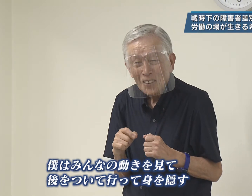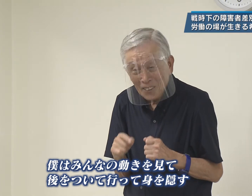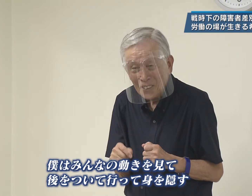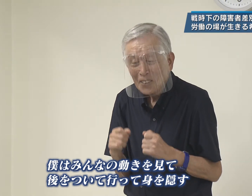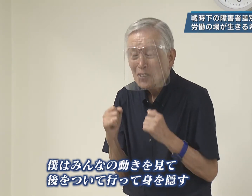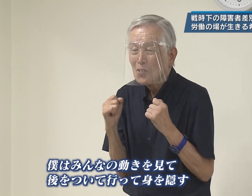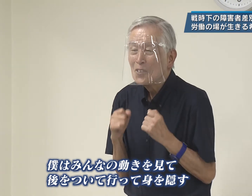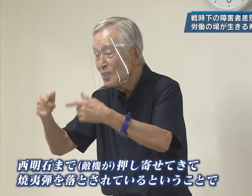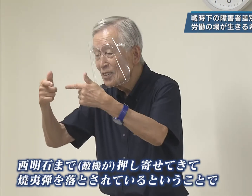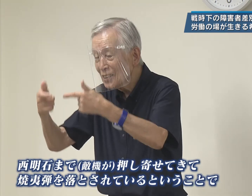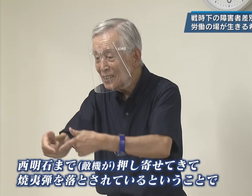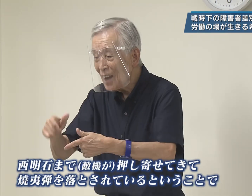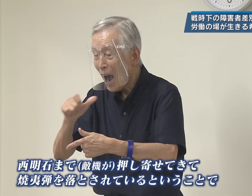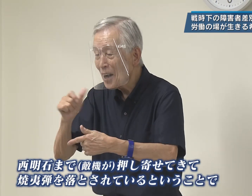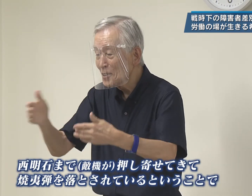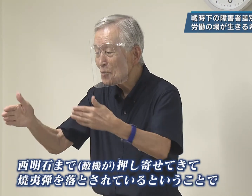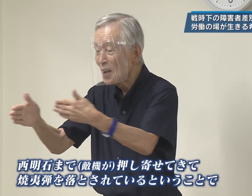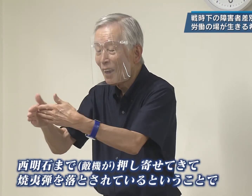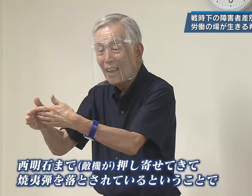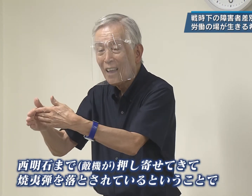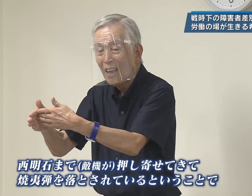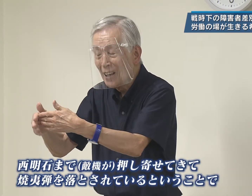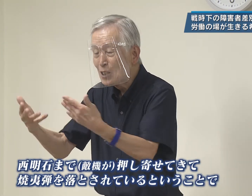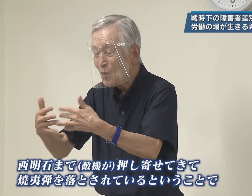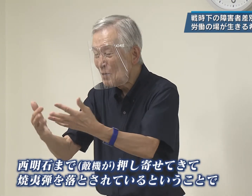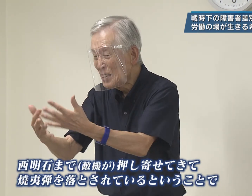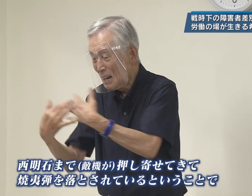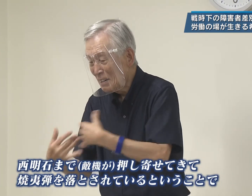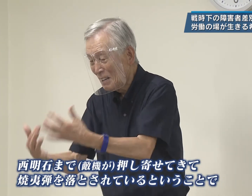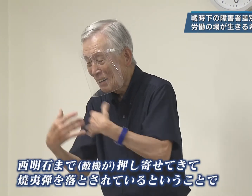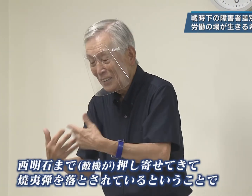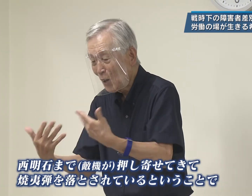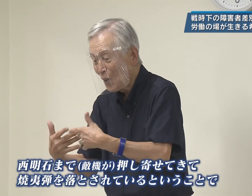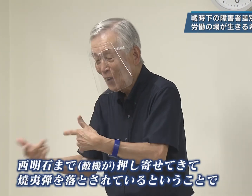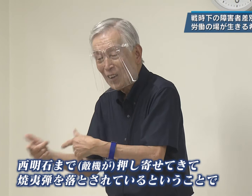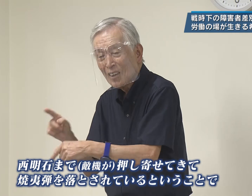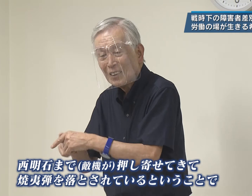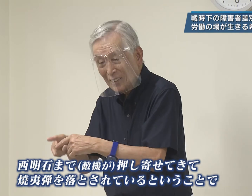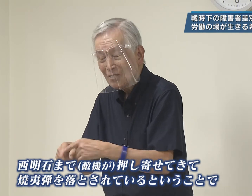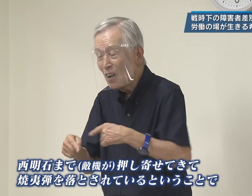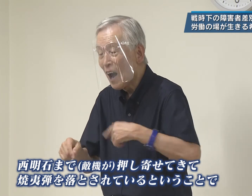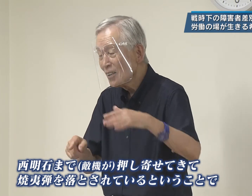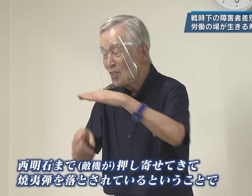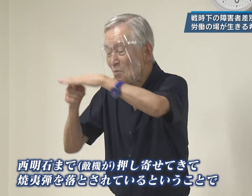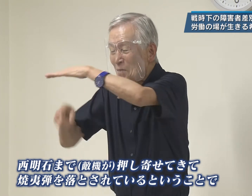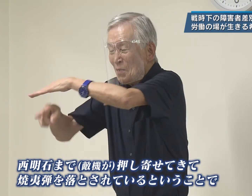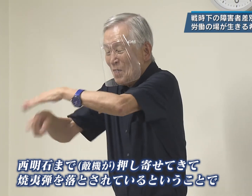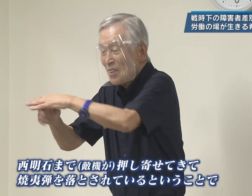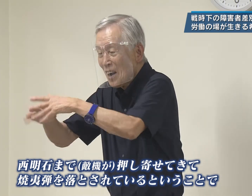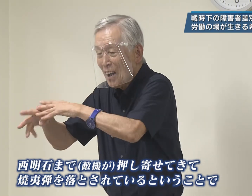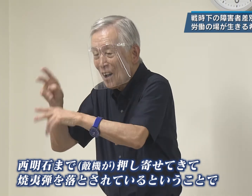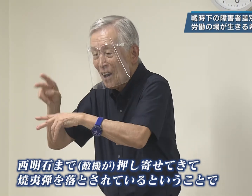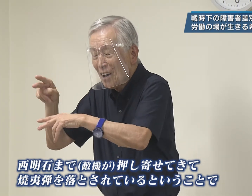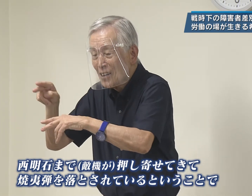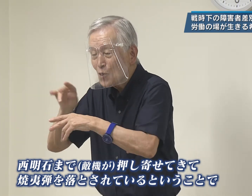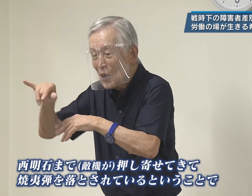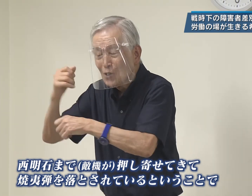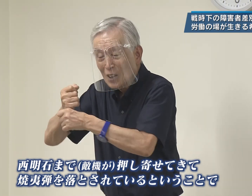隠す西明石のあたりまでずーっと押し寄せてきている小イランはの変に